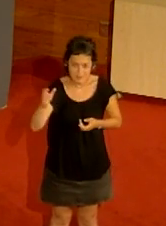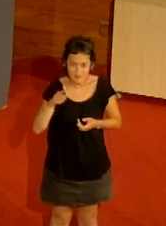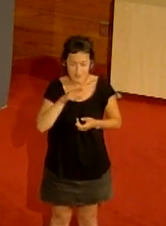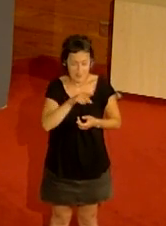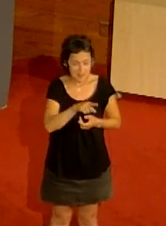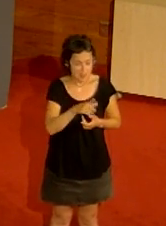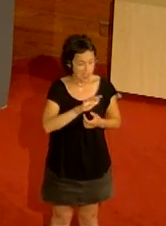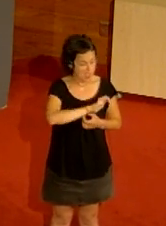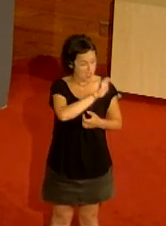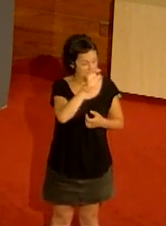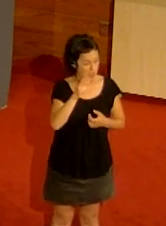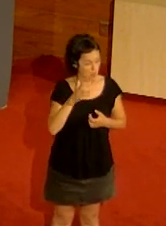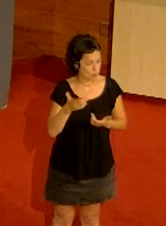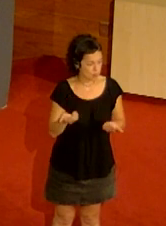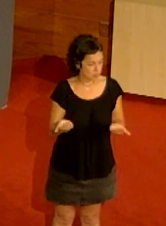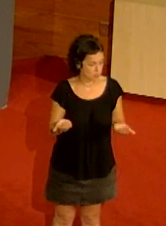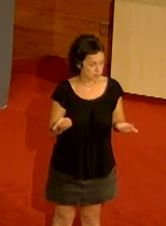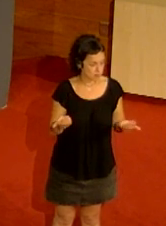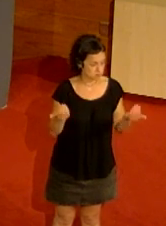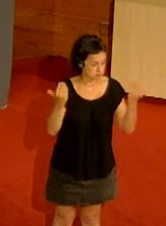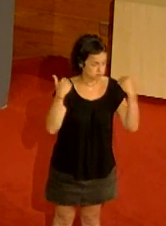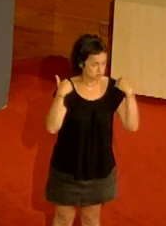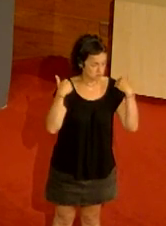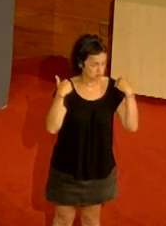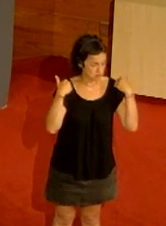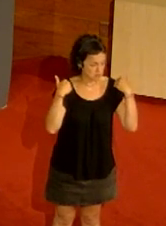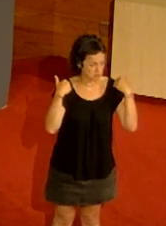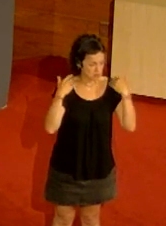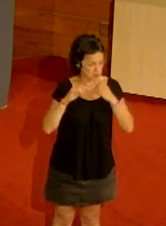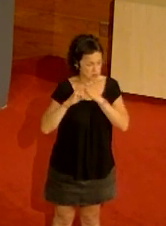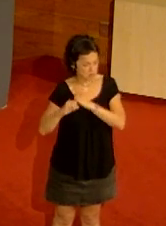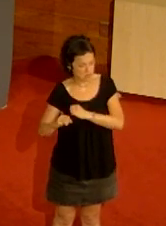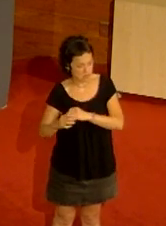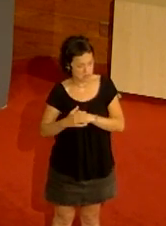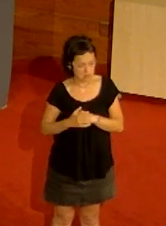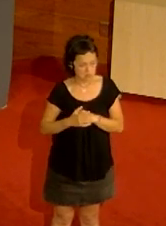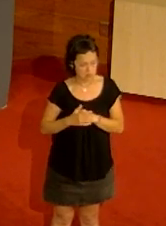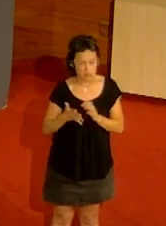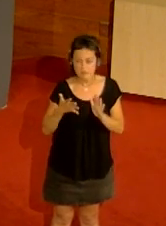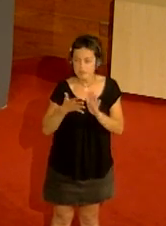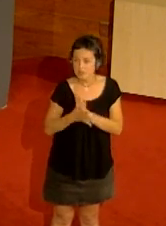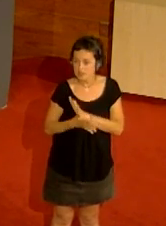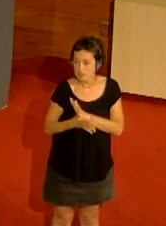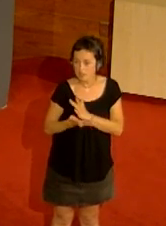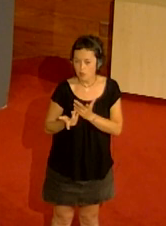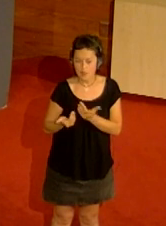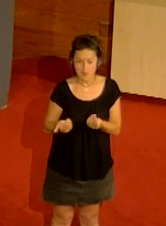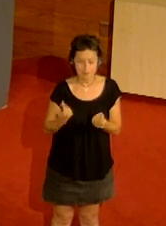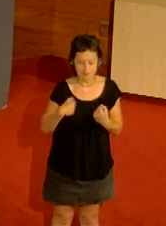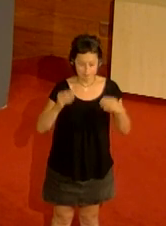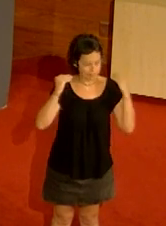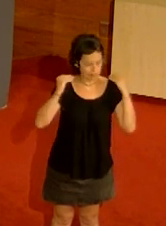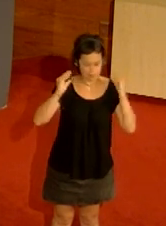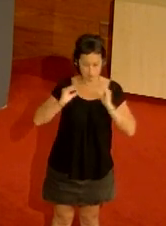Porque digamos que entrega sus llaves, las llaves de sus fortalezas las entrega a otras personas, ¿no? Pues confían que esas